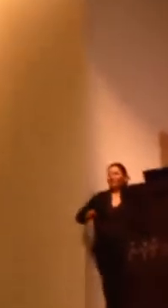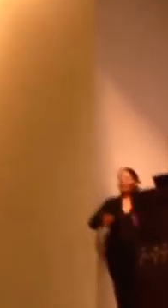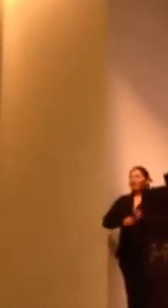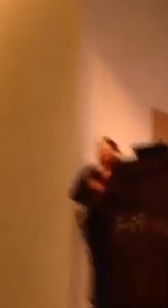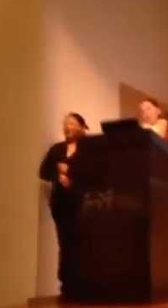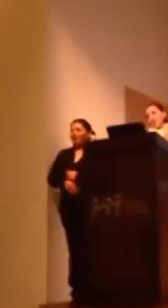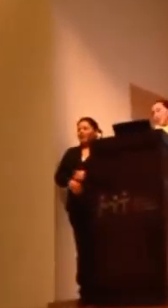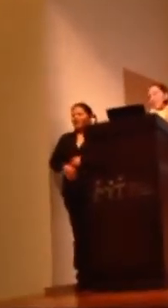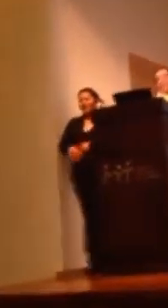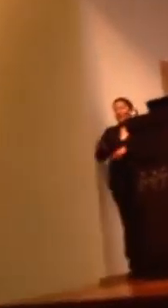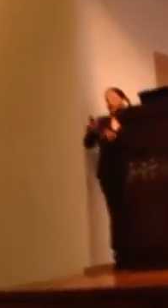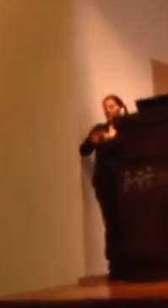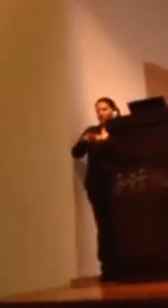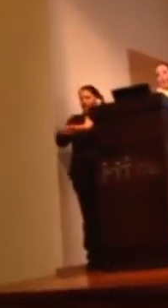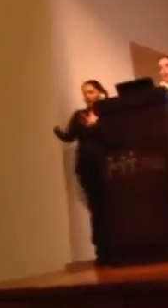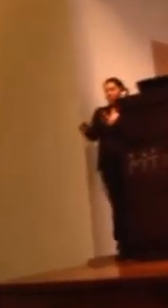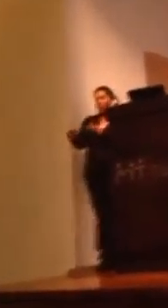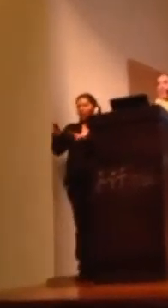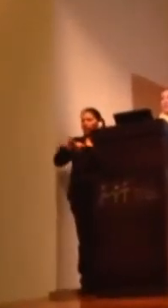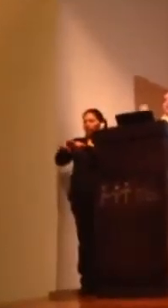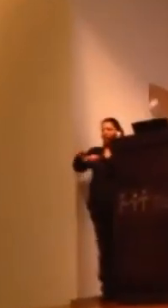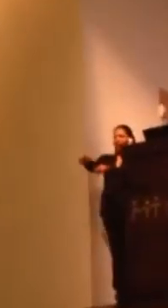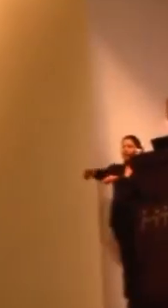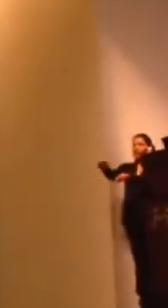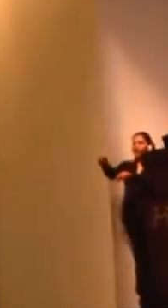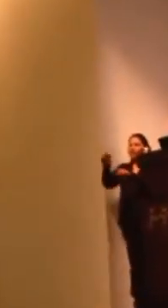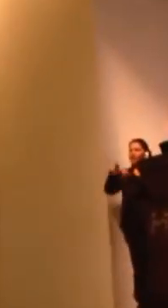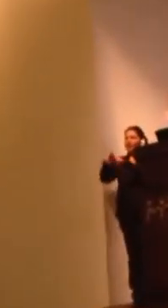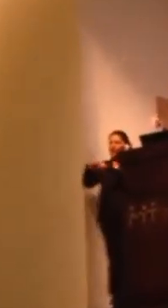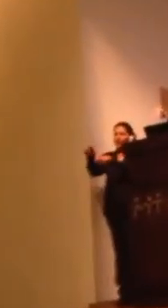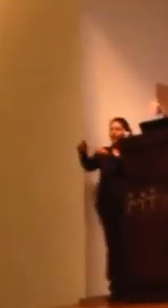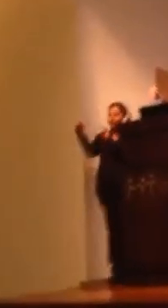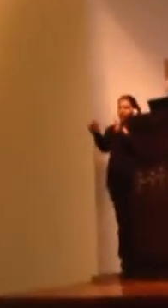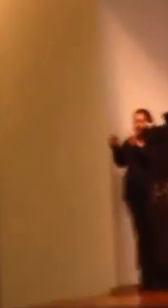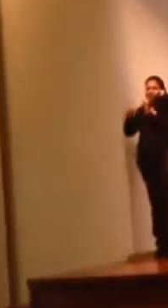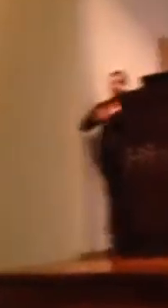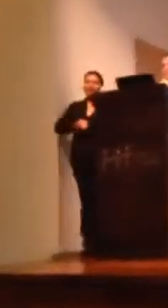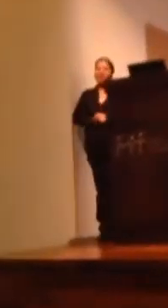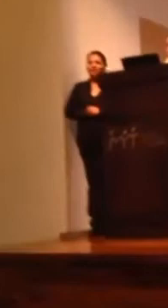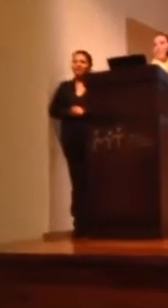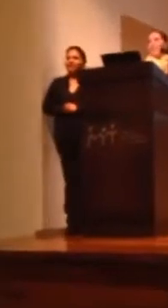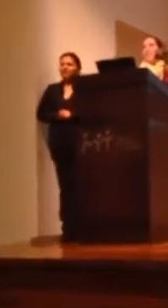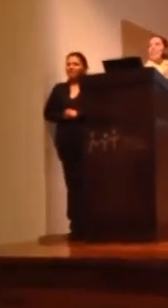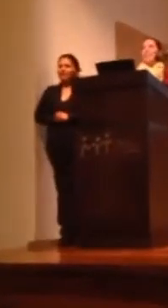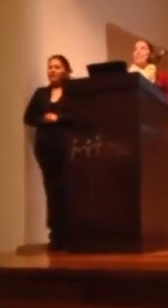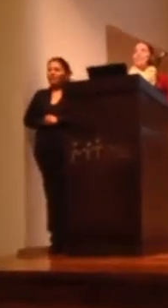¿Eh? Ah, claro, eso es típico. Lo pones hasta adelante ahí.